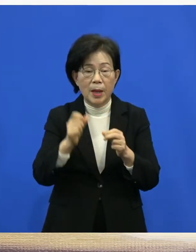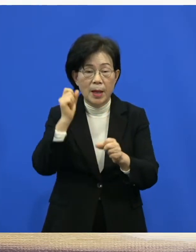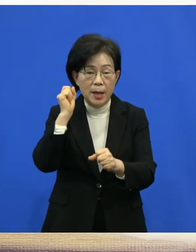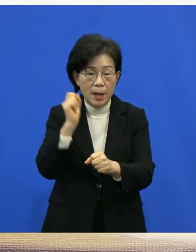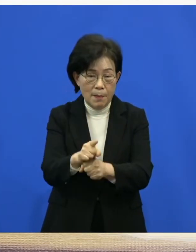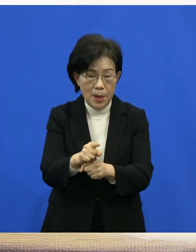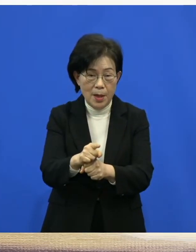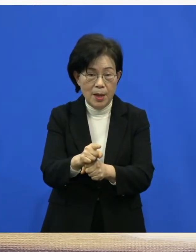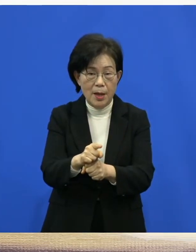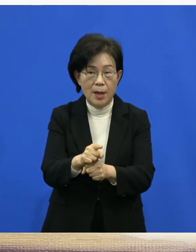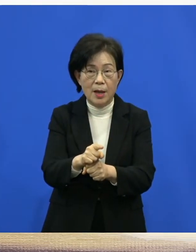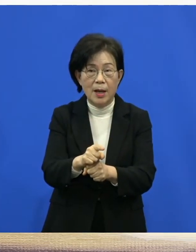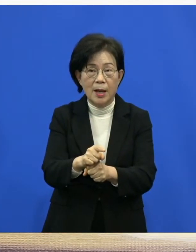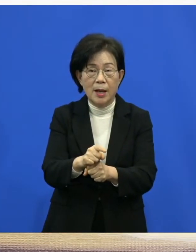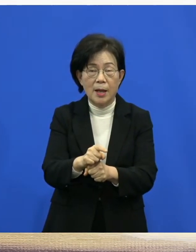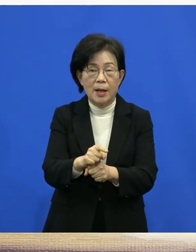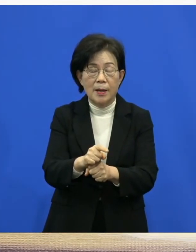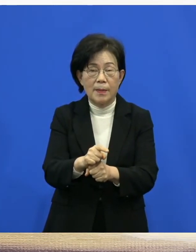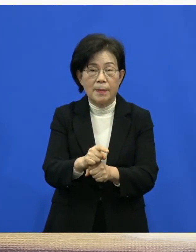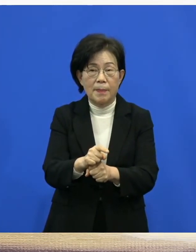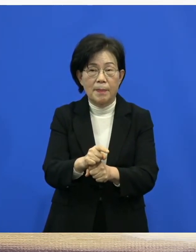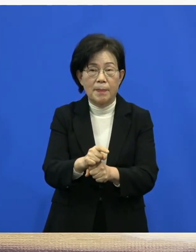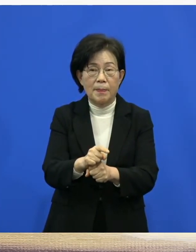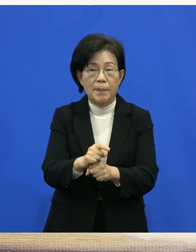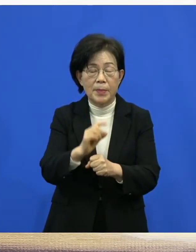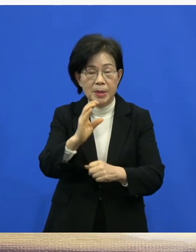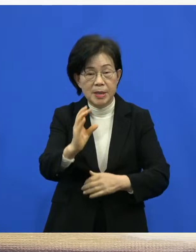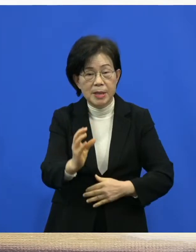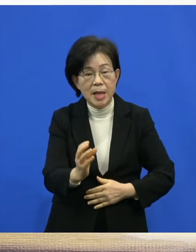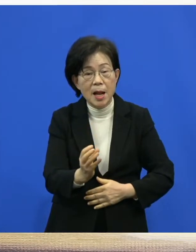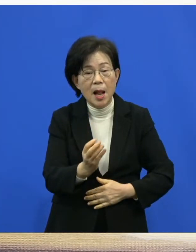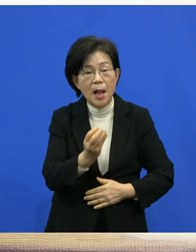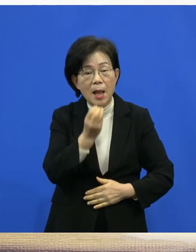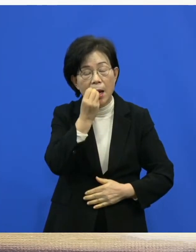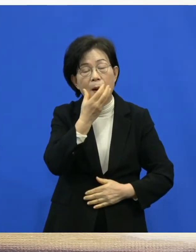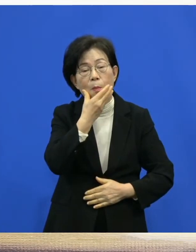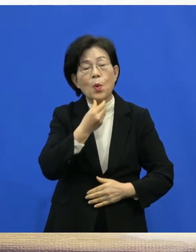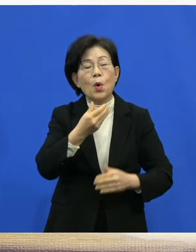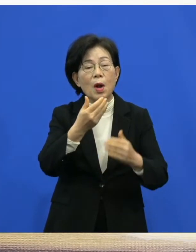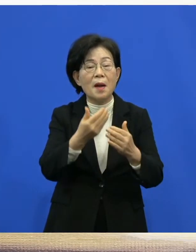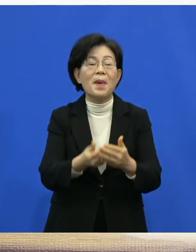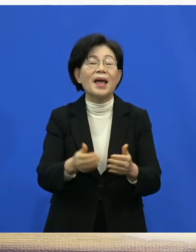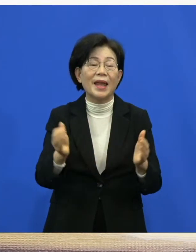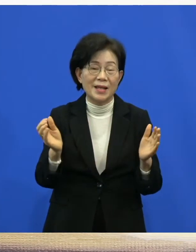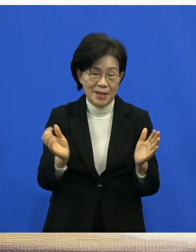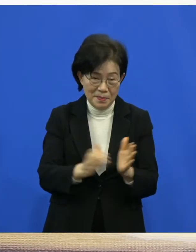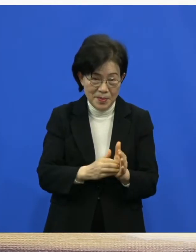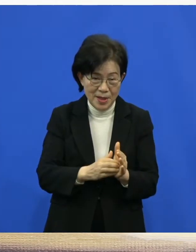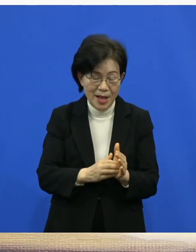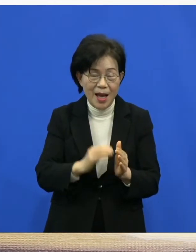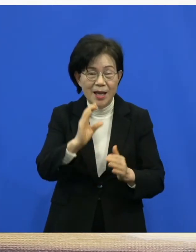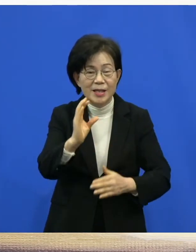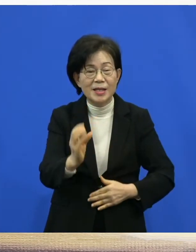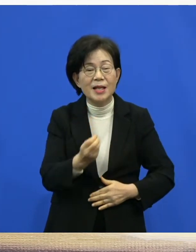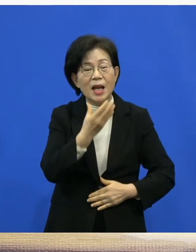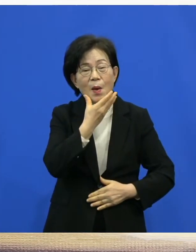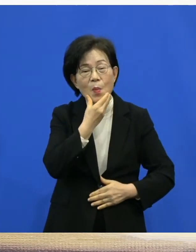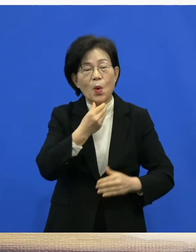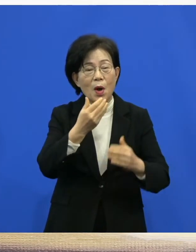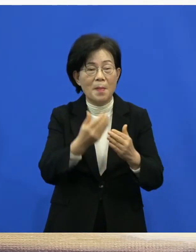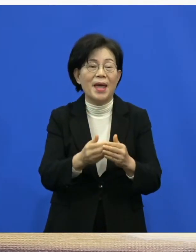이미 신령한, 에베소서 1장의 말씀처럼 신령한 복을 받았어요. 신령한 복을